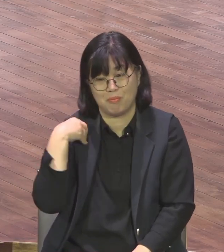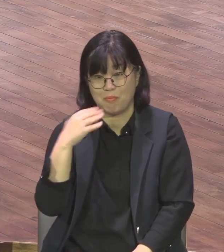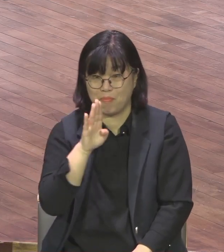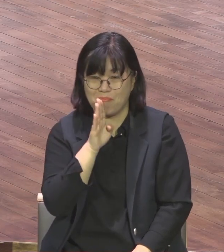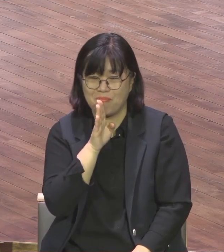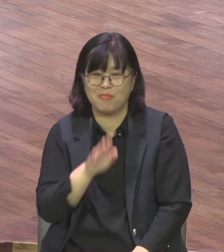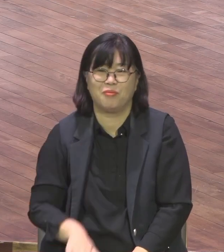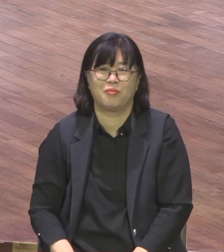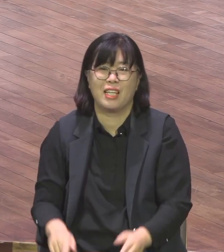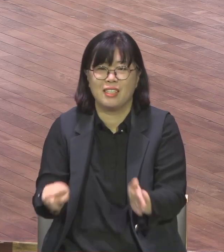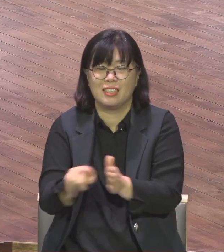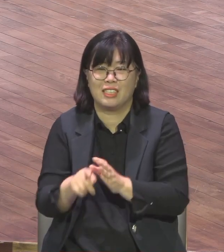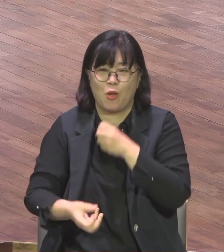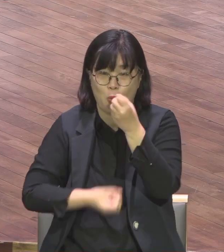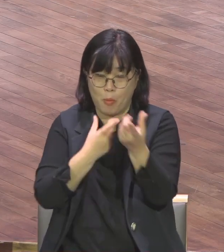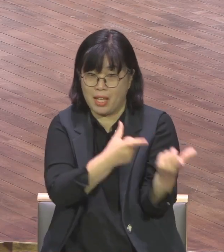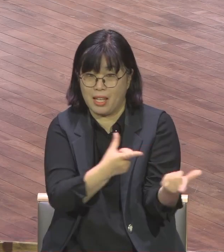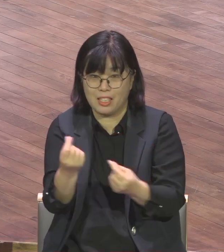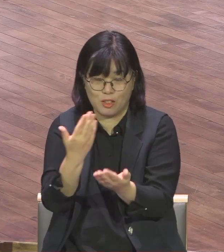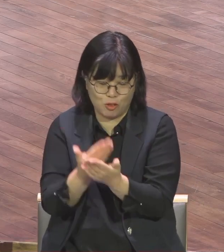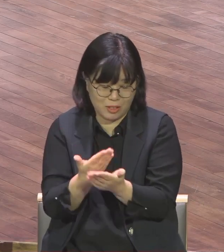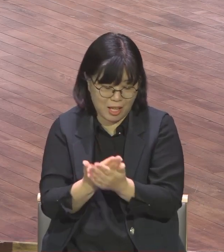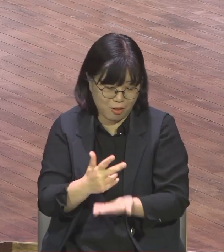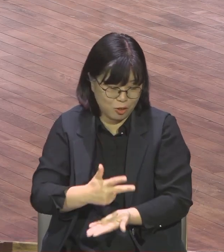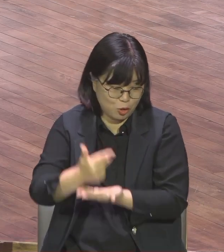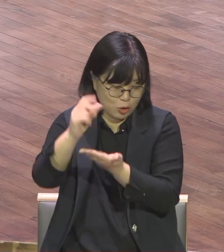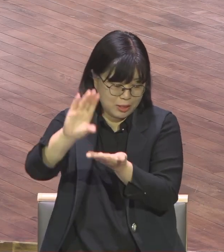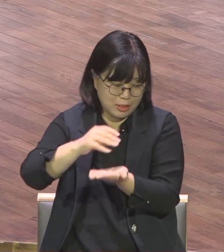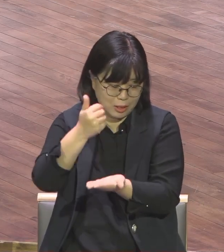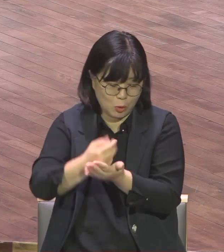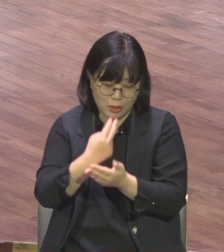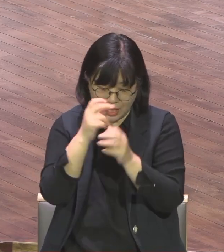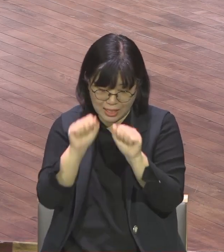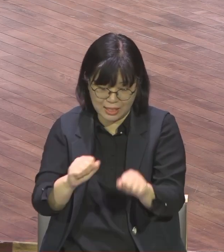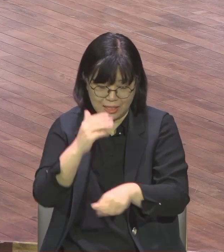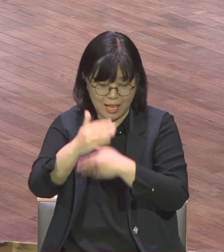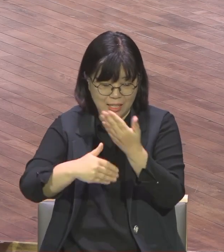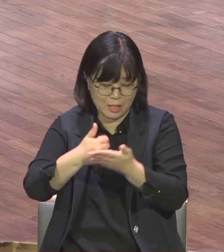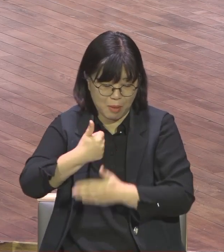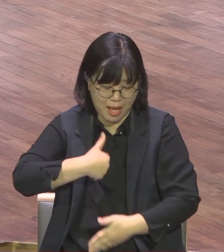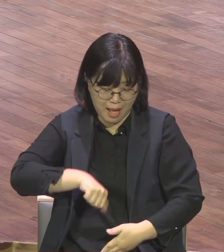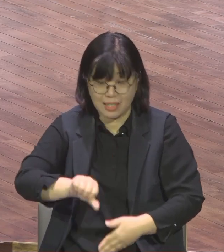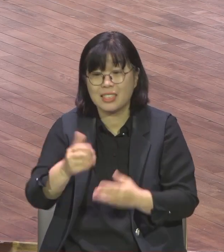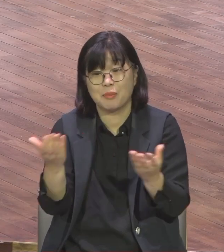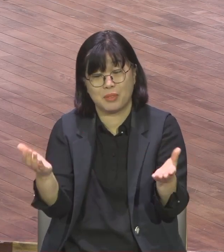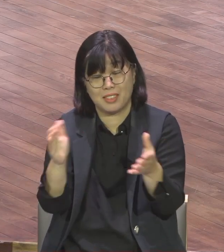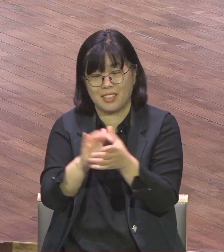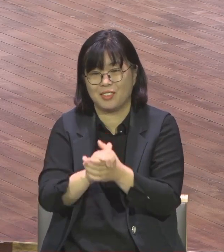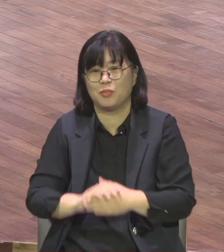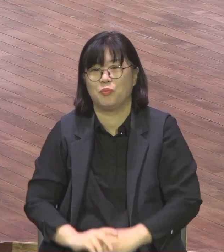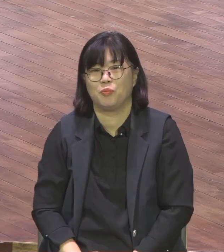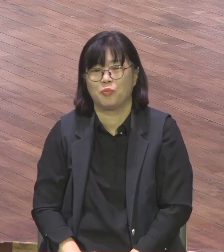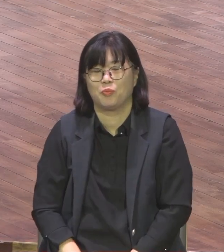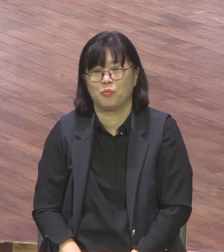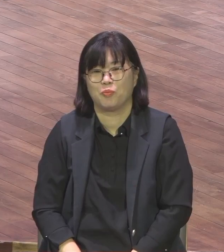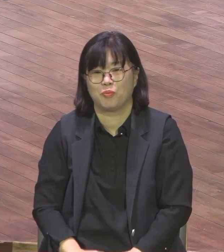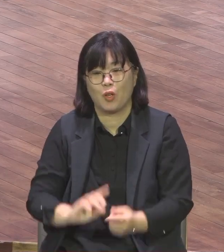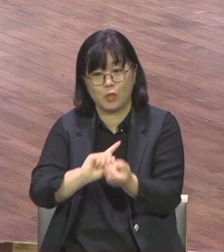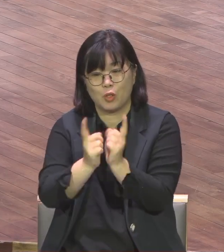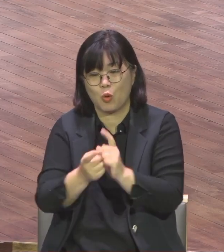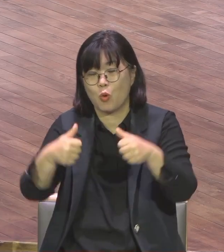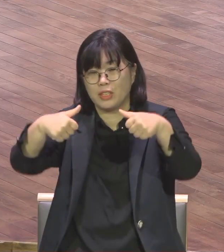주는 그리스도시요 살아계신 하나님의 아들이십니다. 아멘. 우리 해외 성도들 서로 다